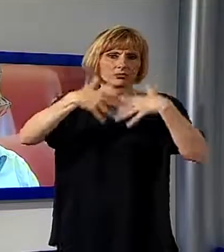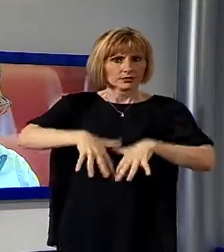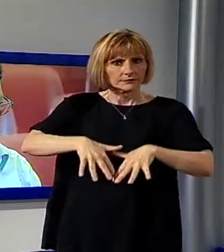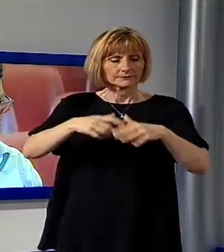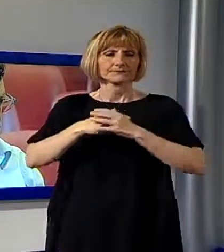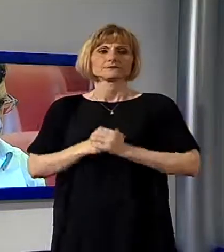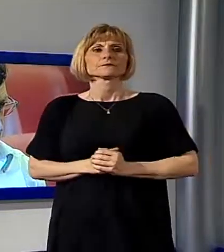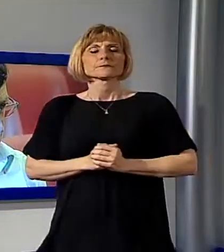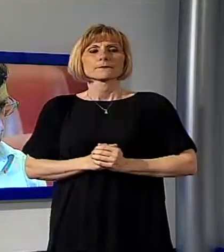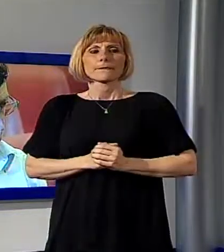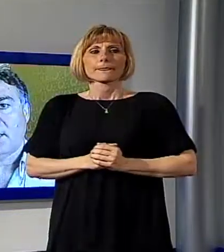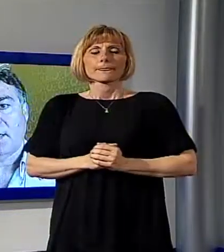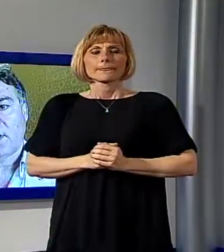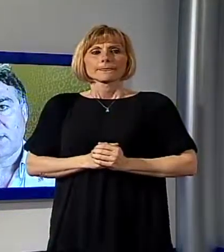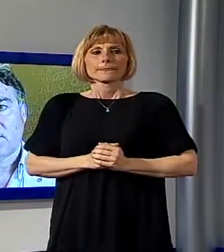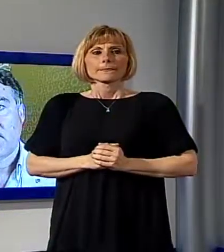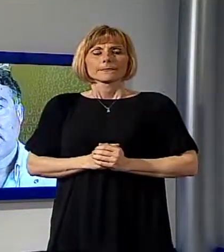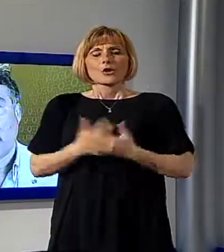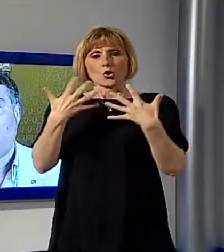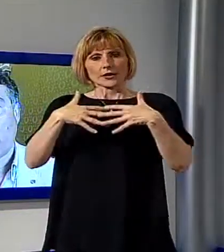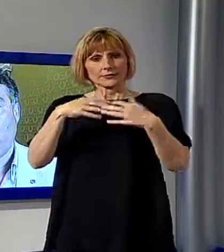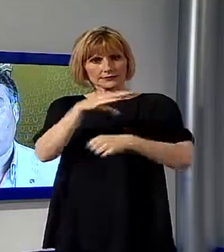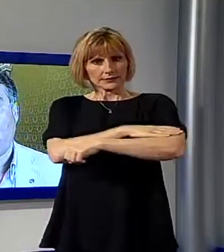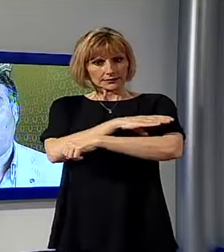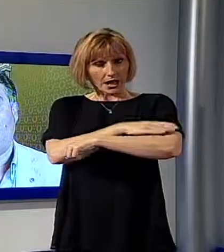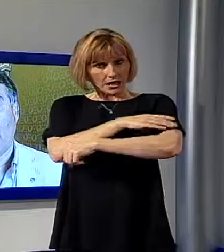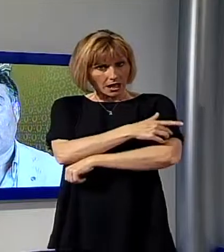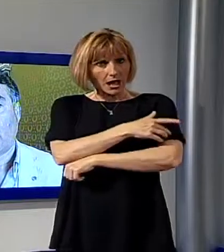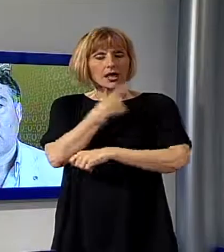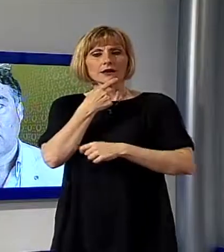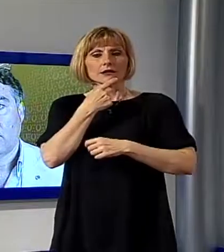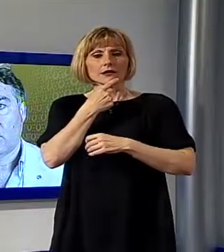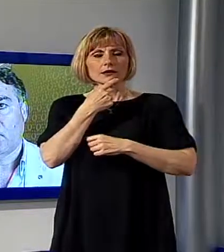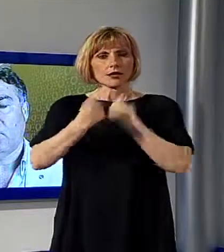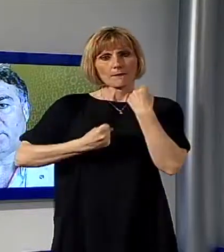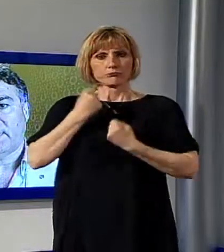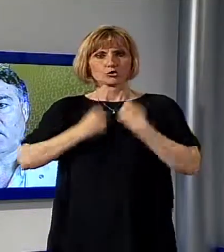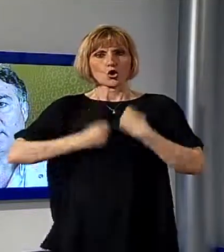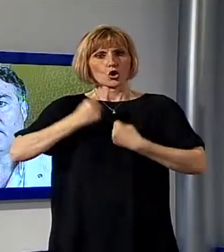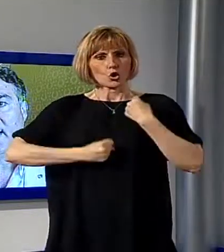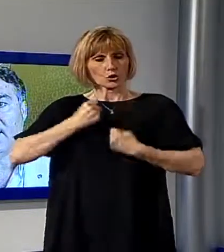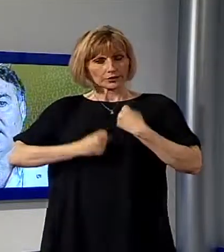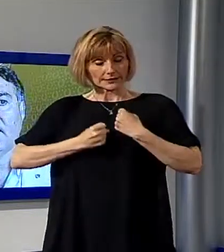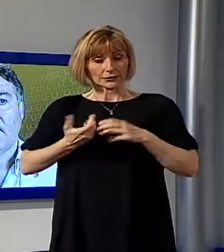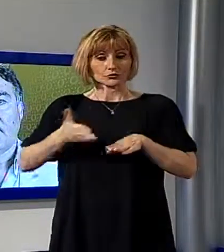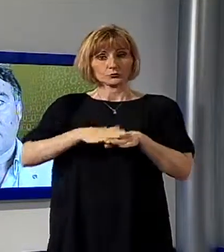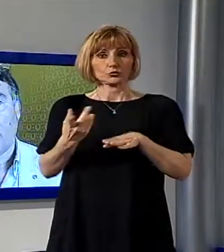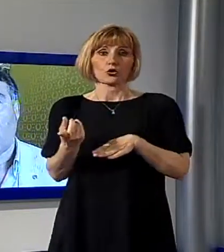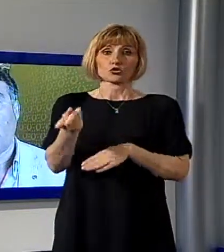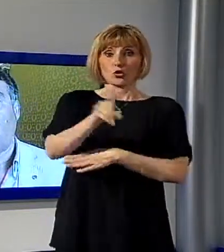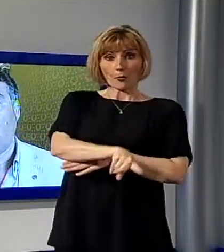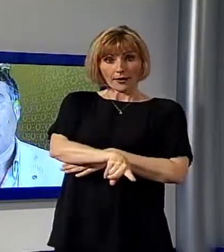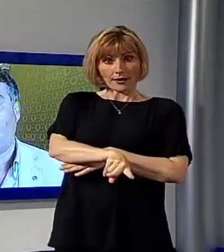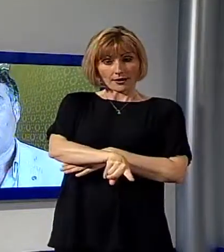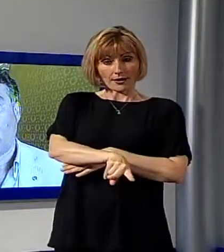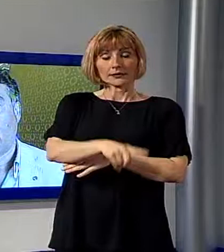Quindi l'azione che le organizzazioni sindacali europee metteranno in atto in questi giorni, in modo particolare domani, sarà quello